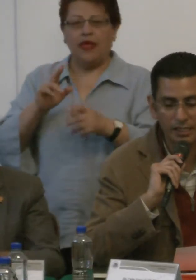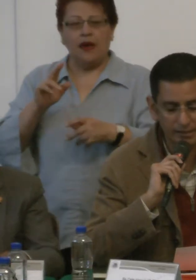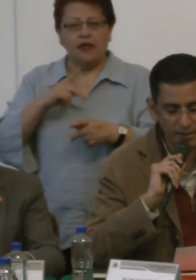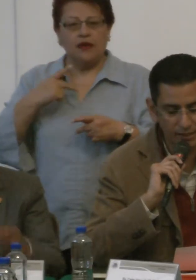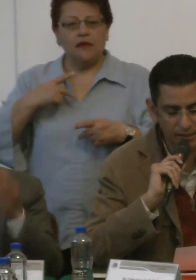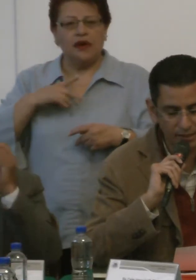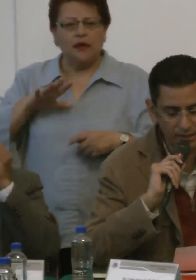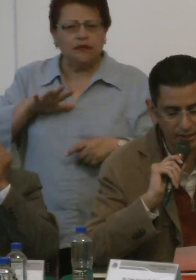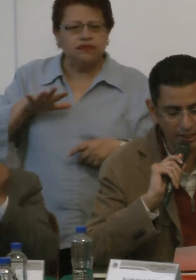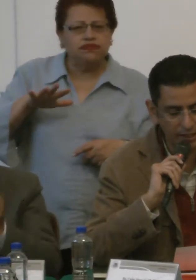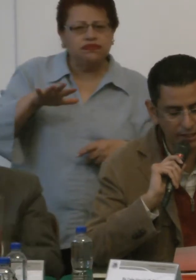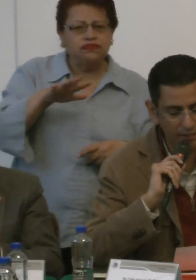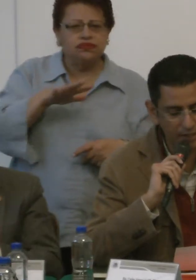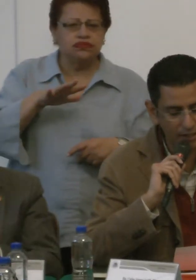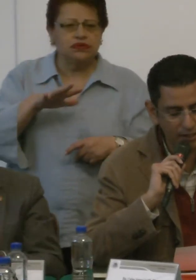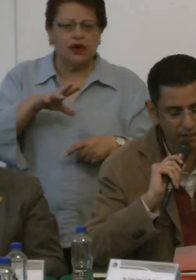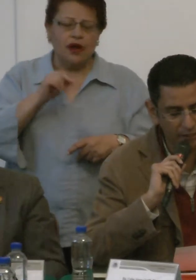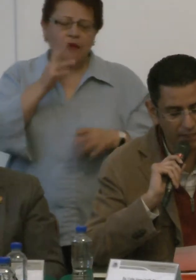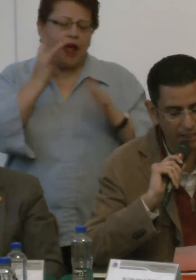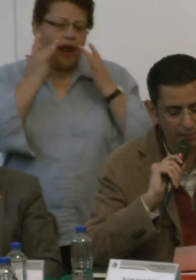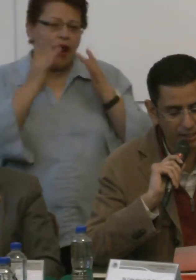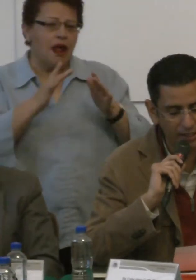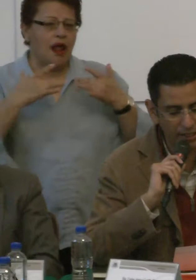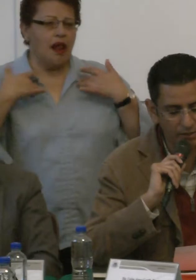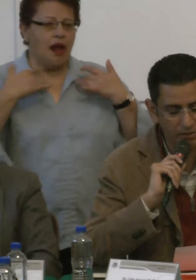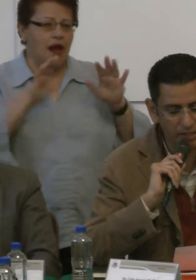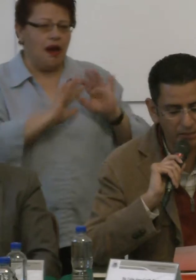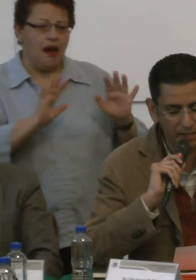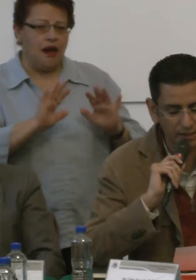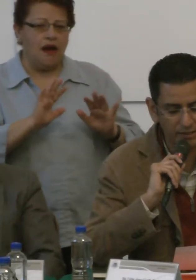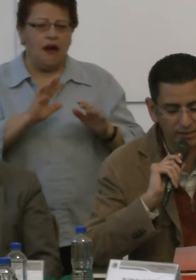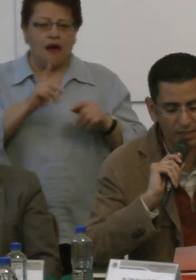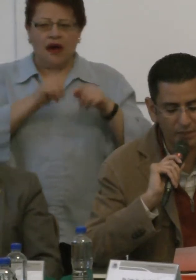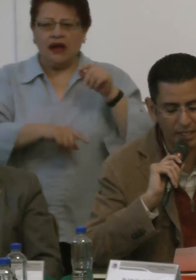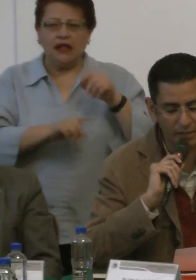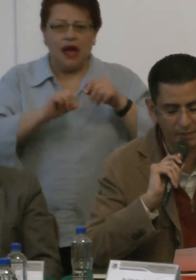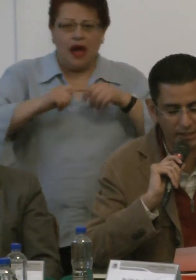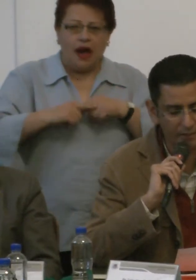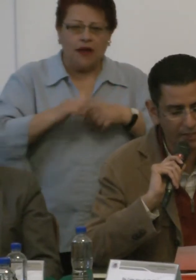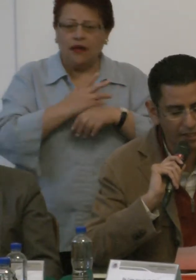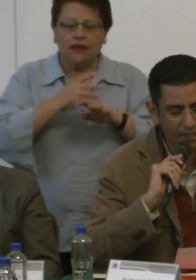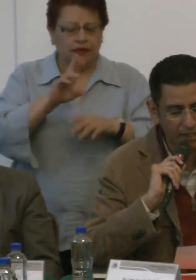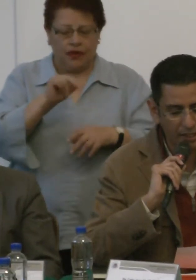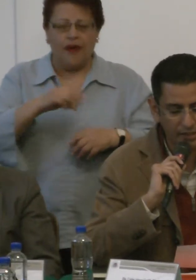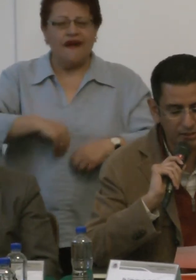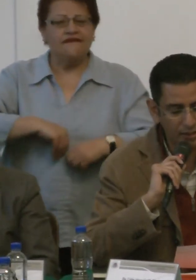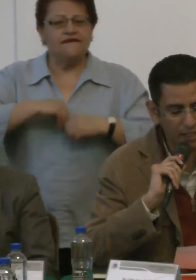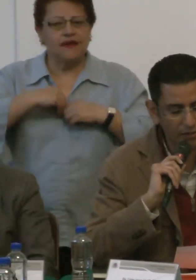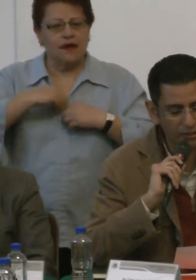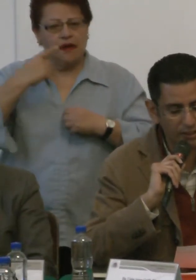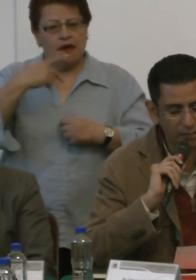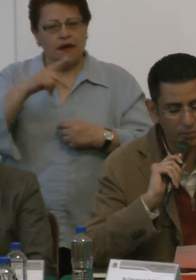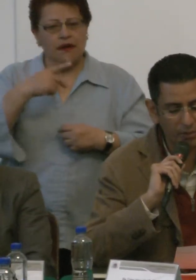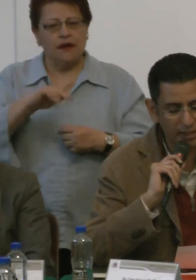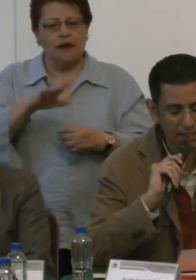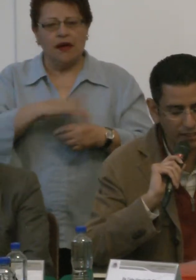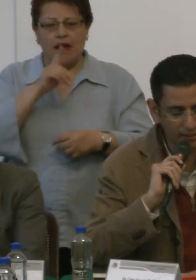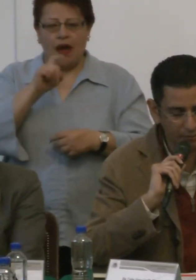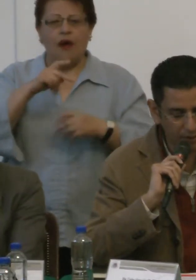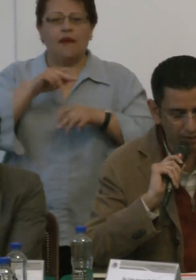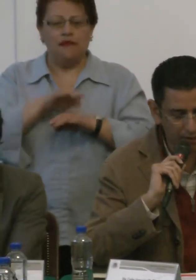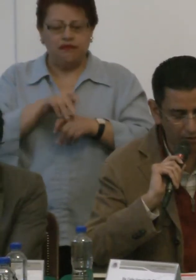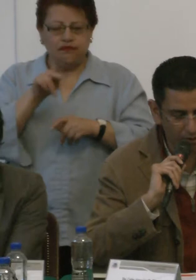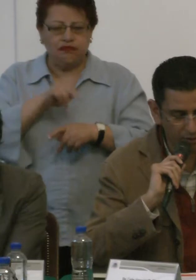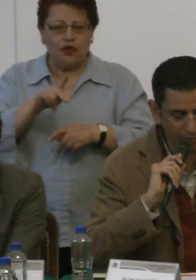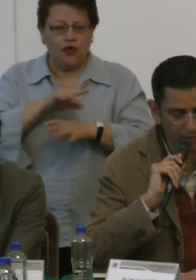cultural. Es inalienable, inembargable, irrenunciable y esencial para la vida. La gestión del agua será pública y